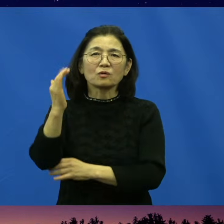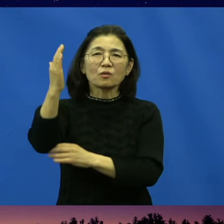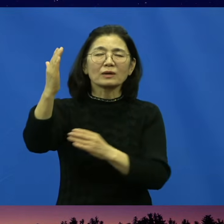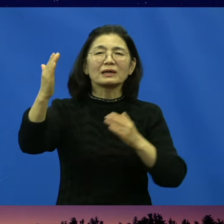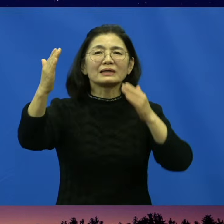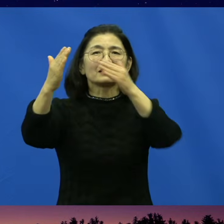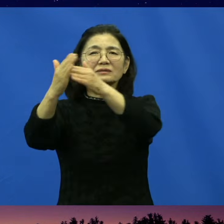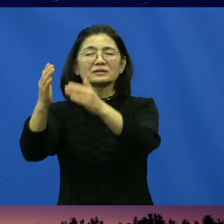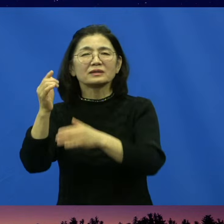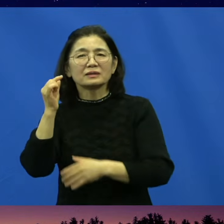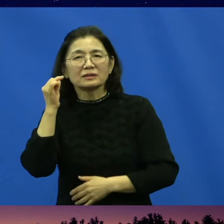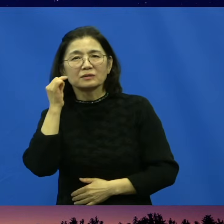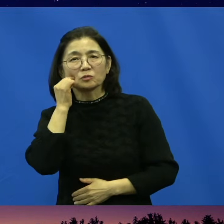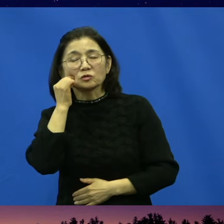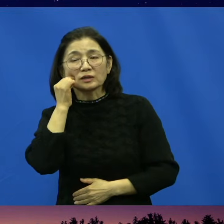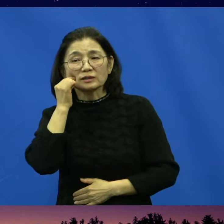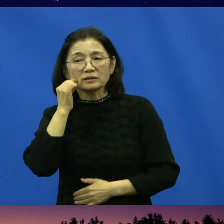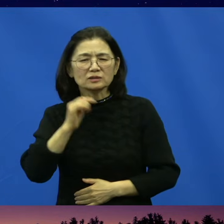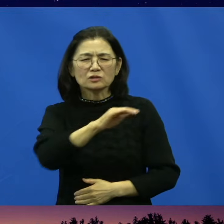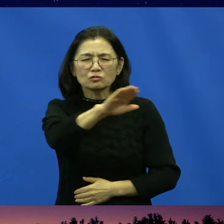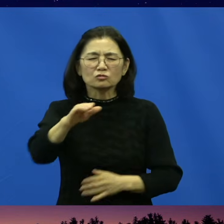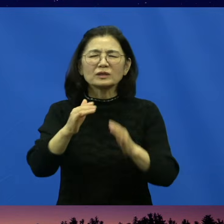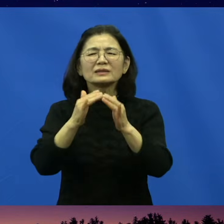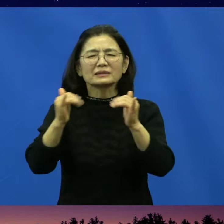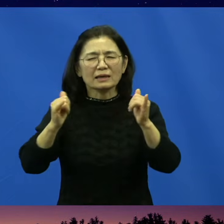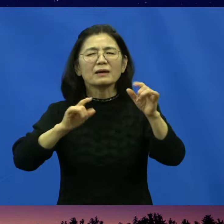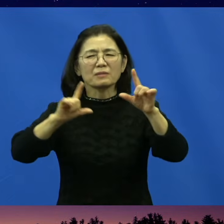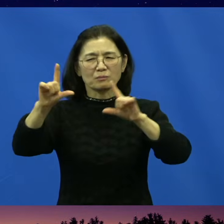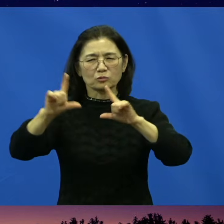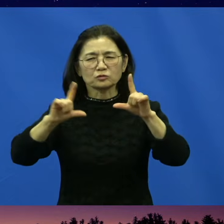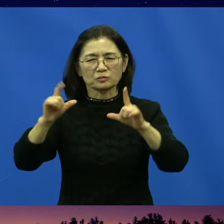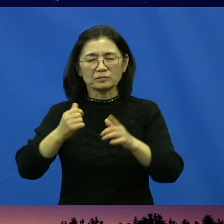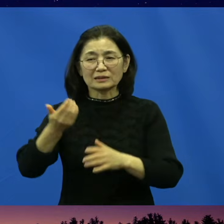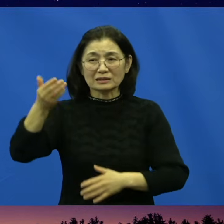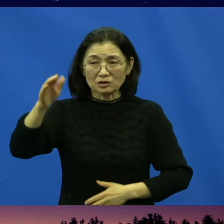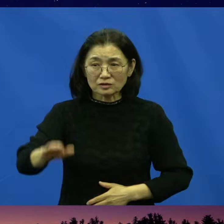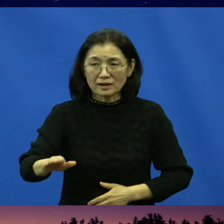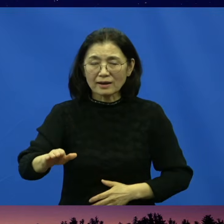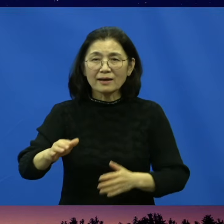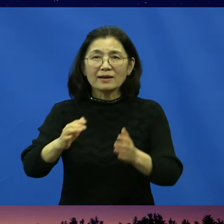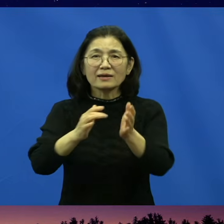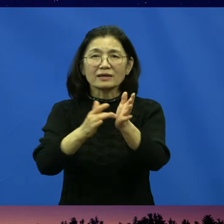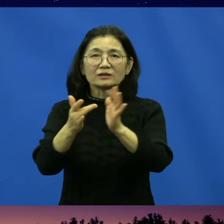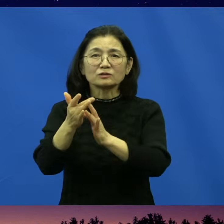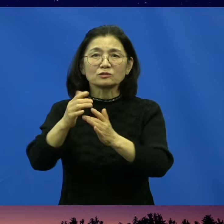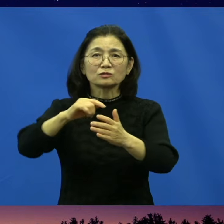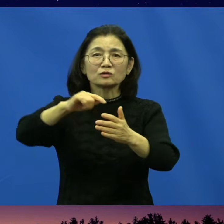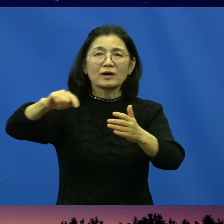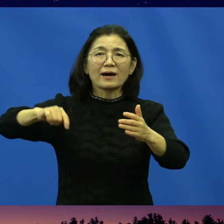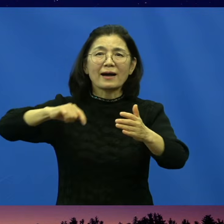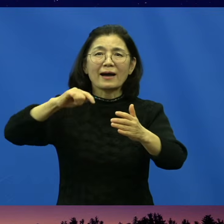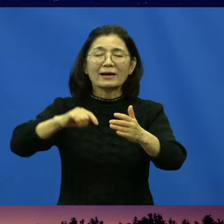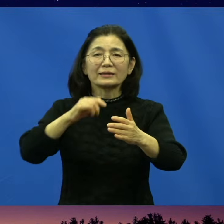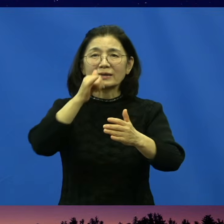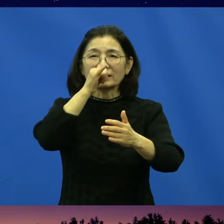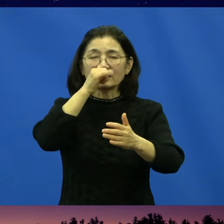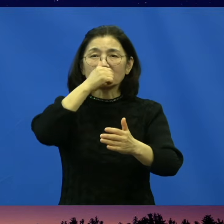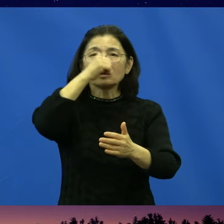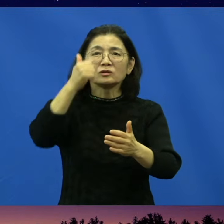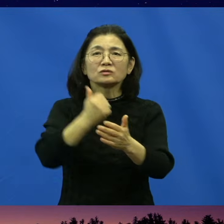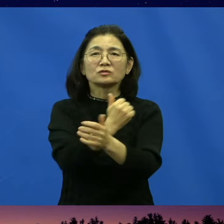것이 우리의 모습이었습니다. 그러나 그리스도 예수 안에 있는 속량으로